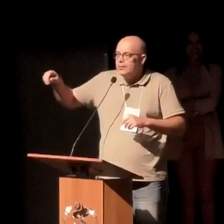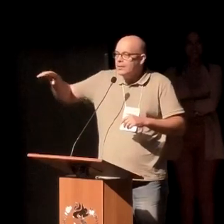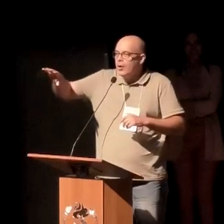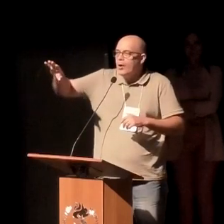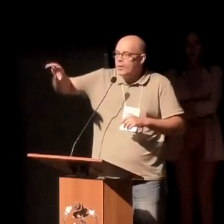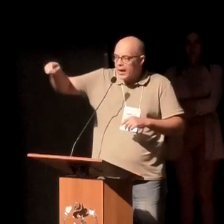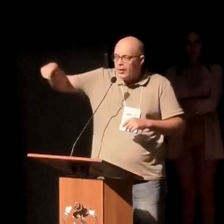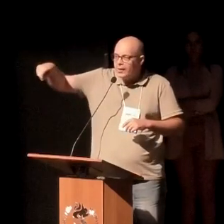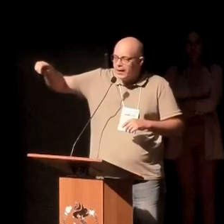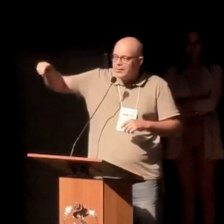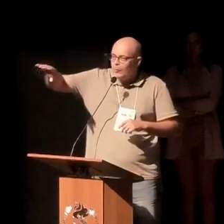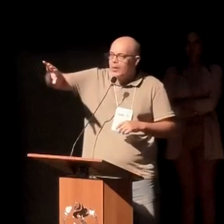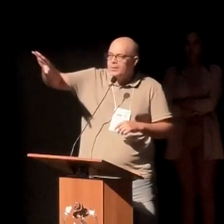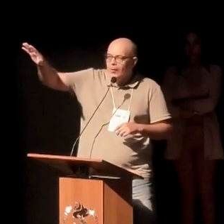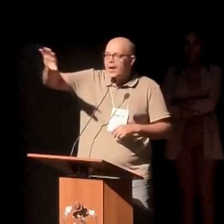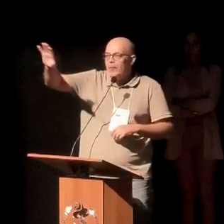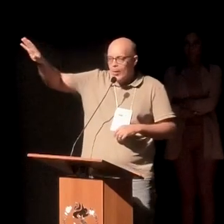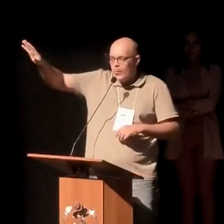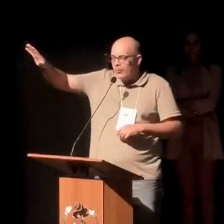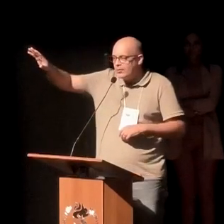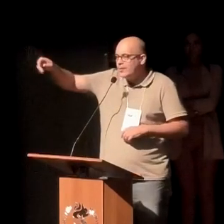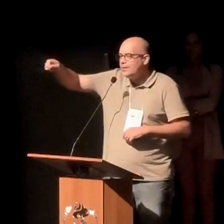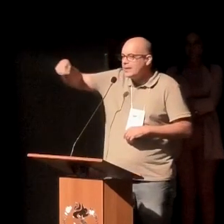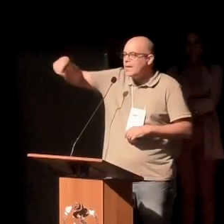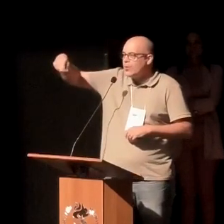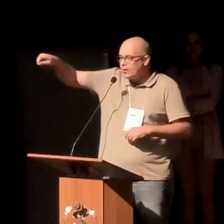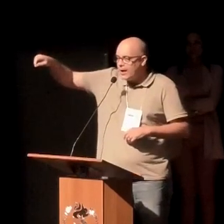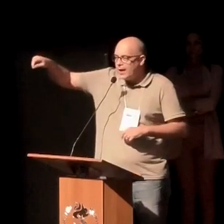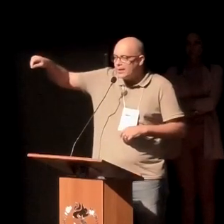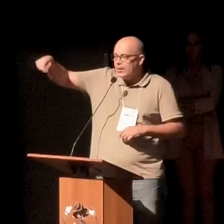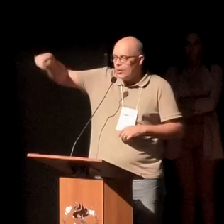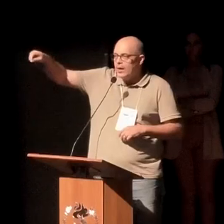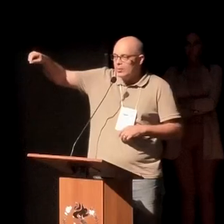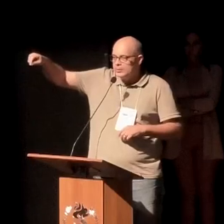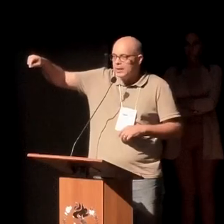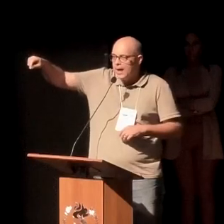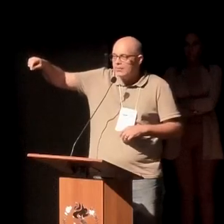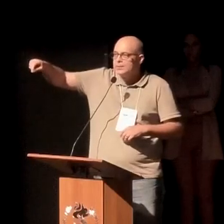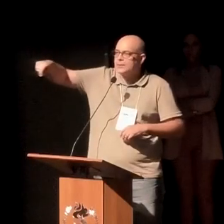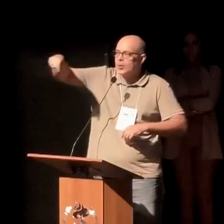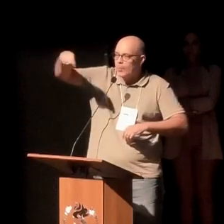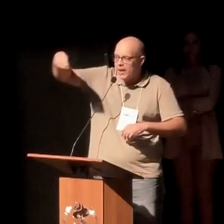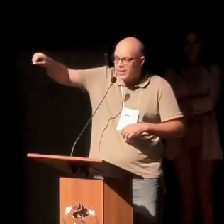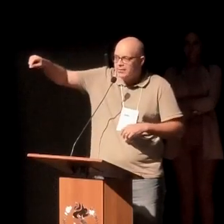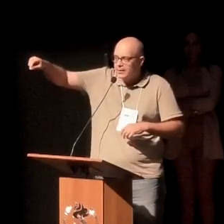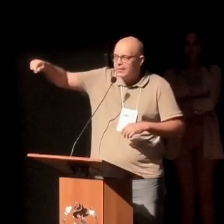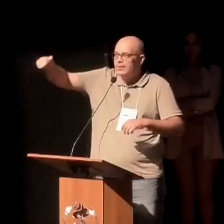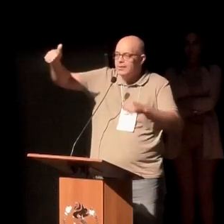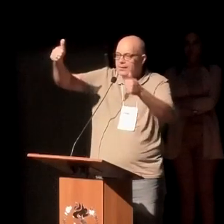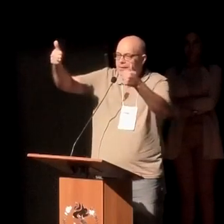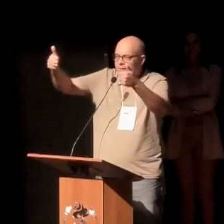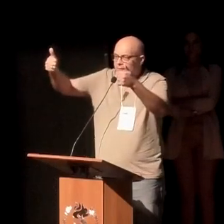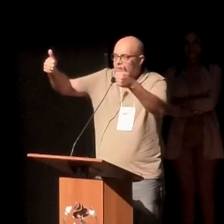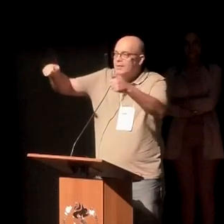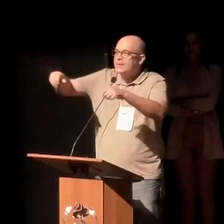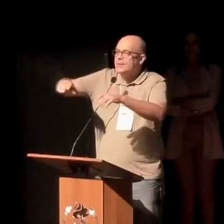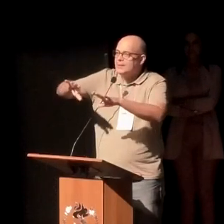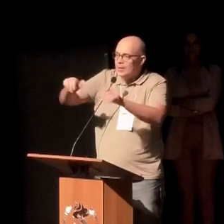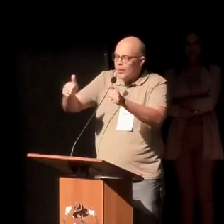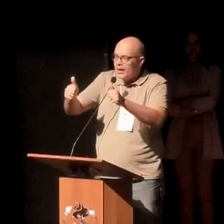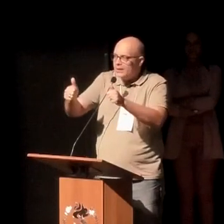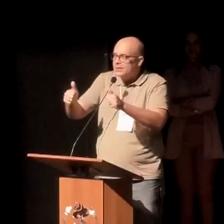não é OK OK então é um erro meu vocês deram um ok lá deram Ok quando vocês chegaram vocês deram o nome na lista